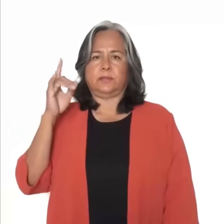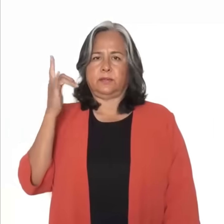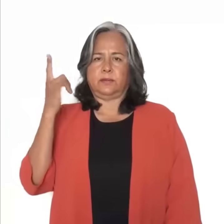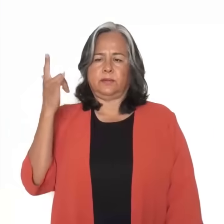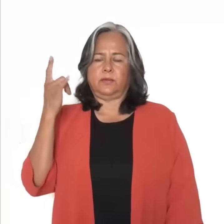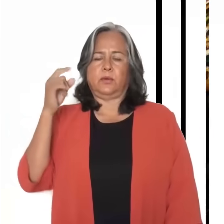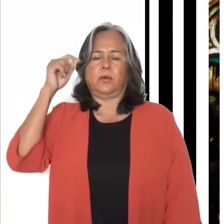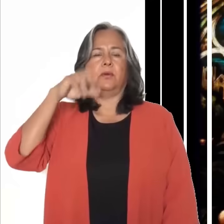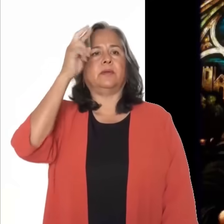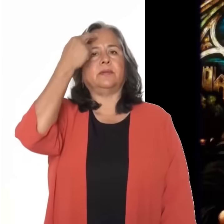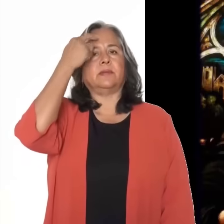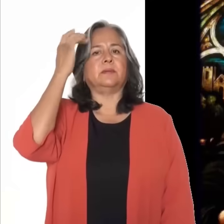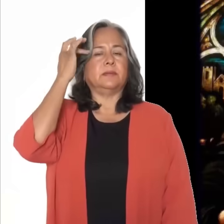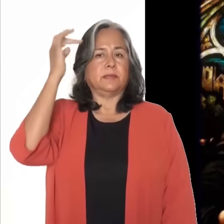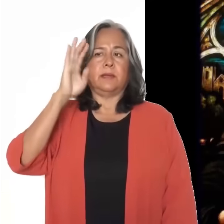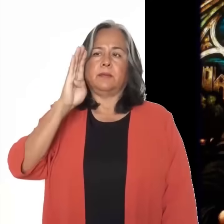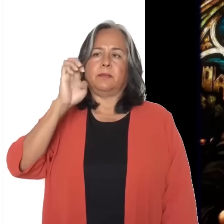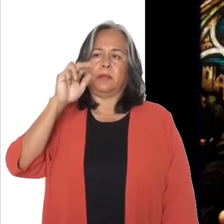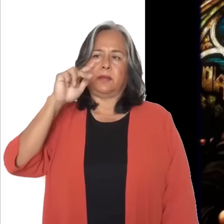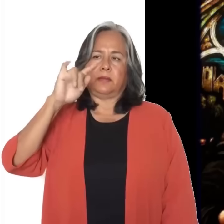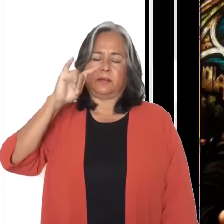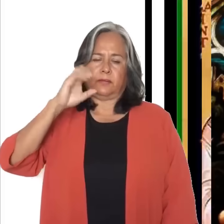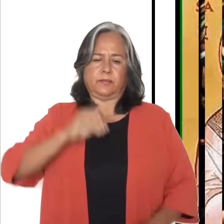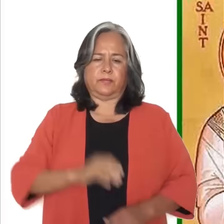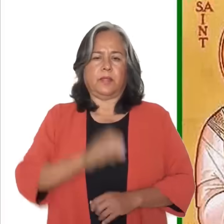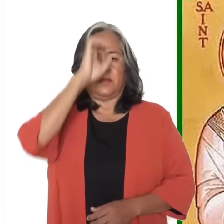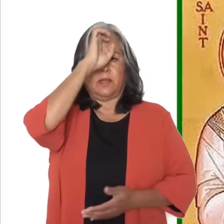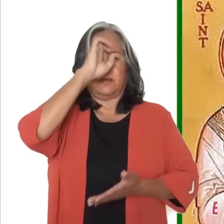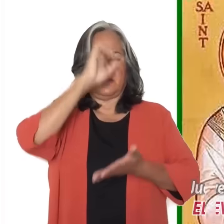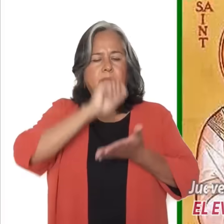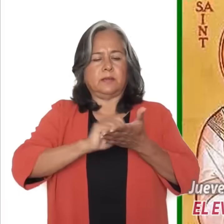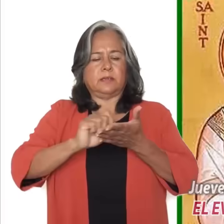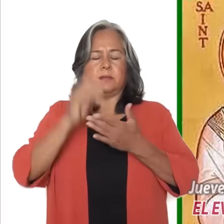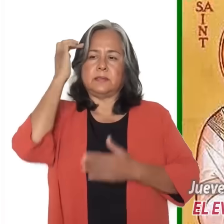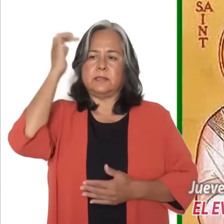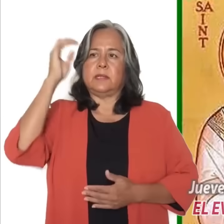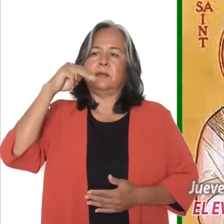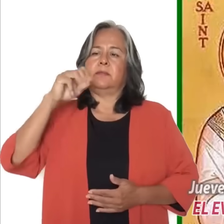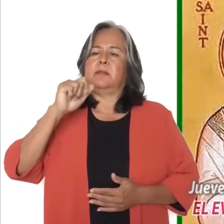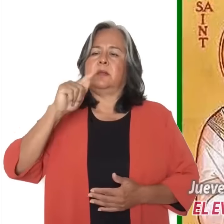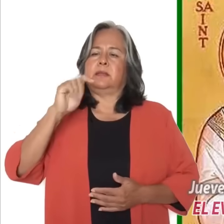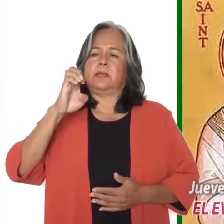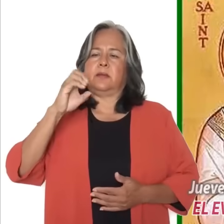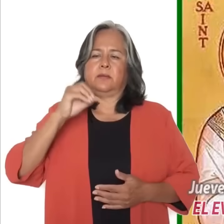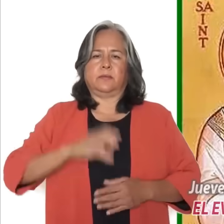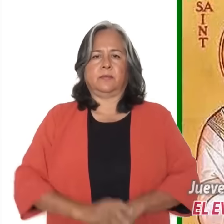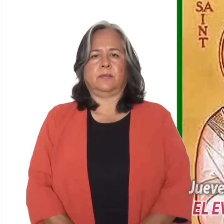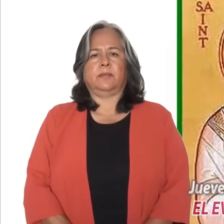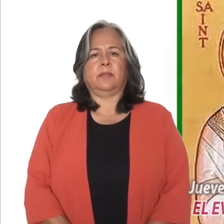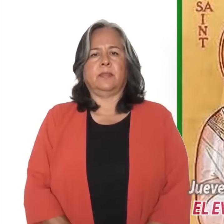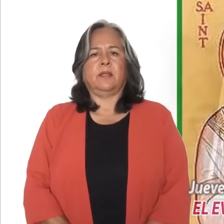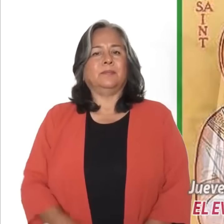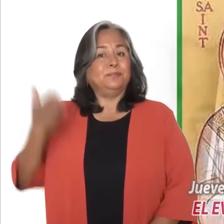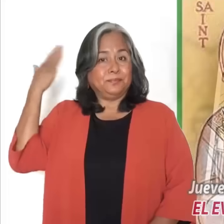11 de Julio, San Benito. Evangelio según San Mateo, capítulo 7, versículos del 7 al